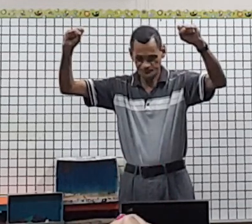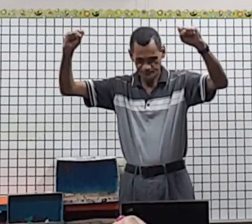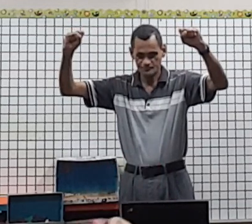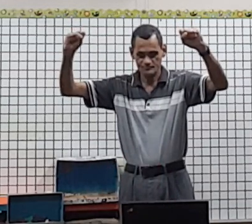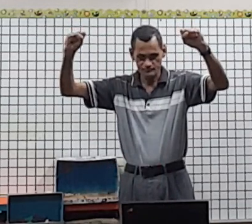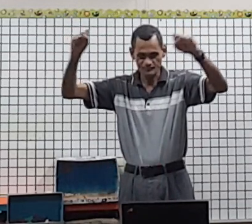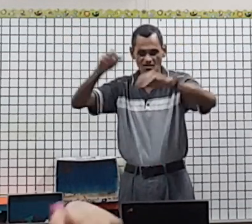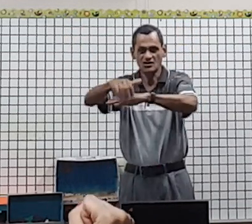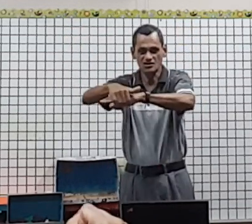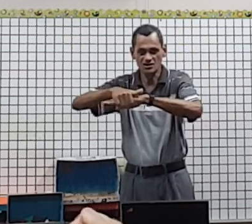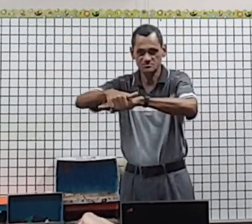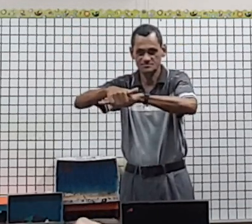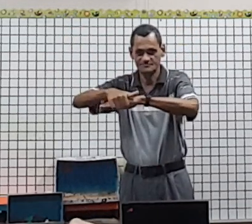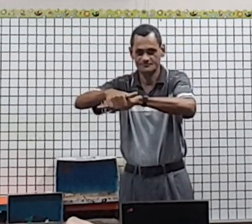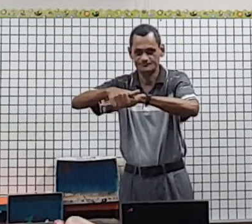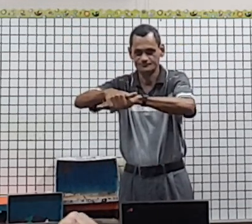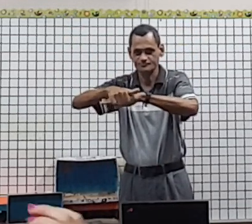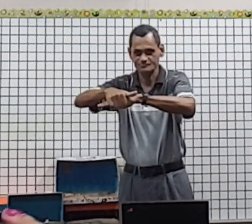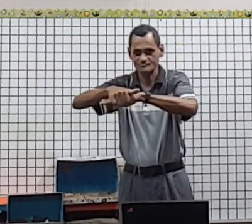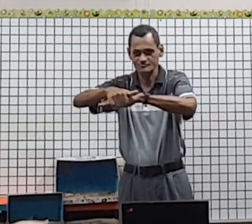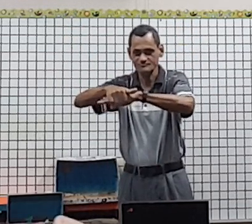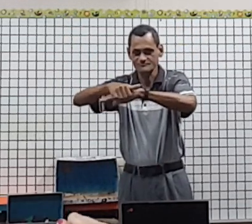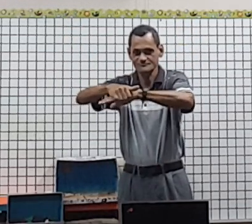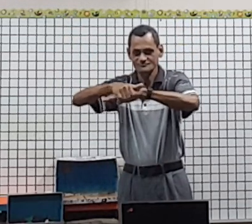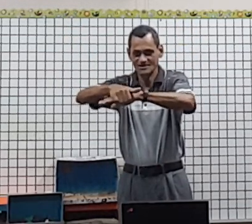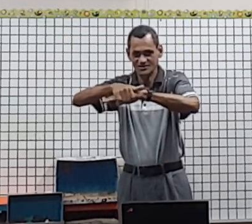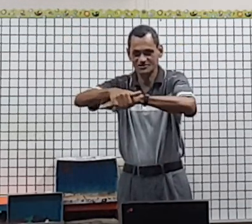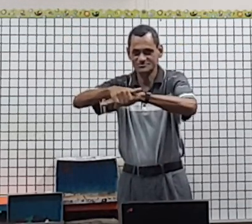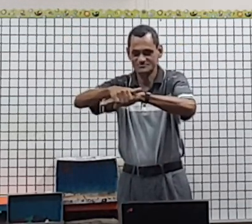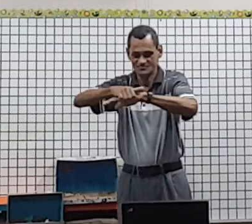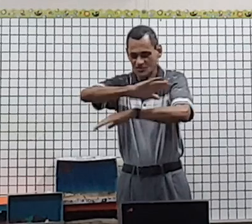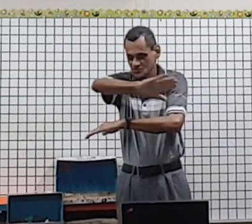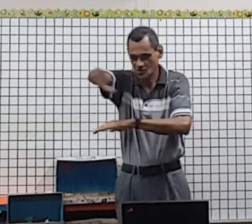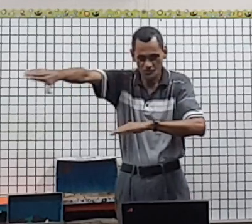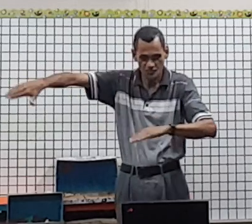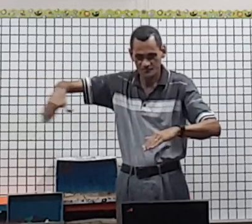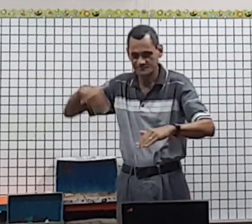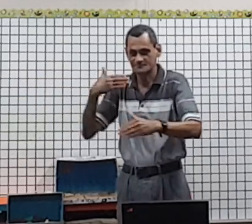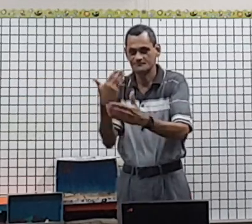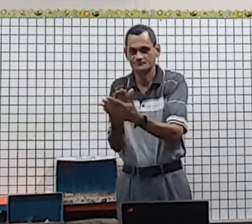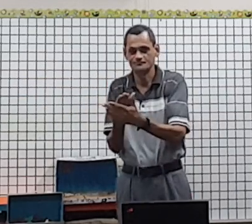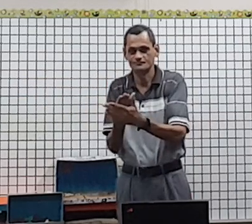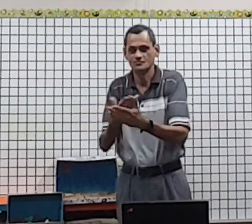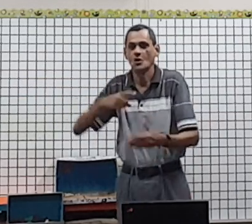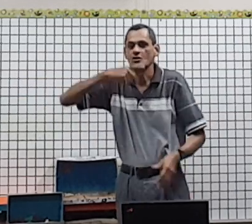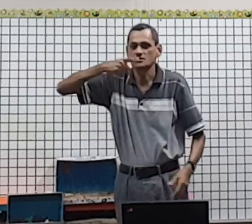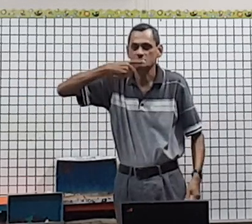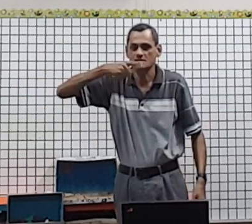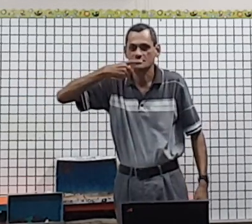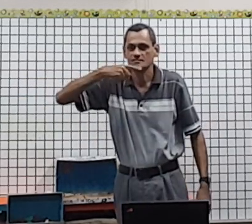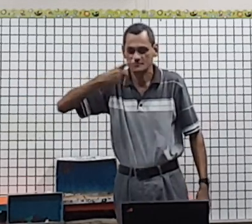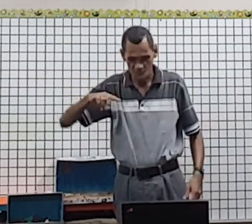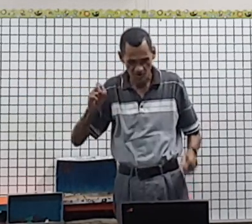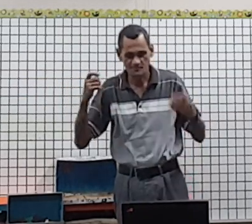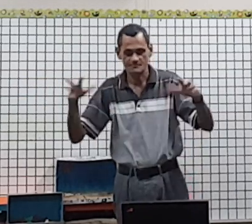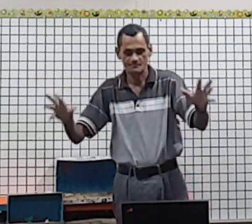presidente, inglés, todo, oyente,